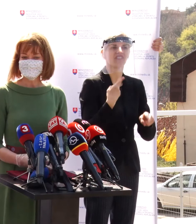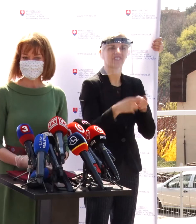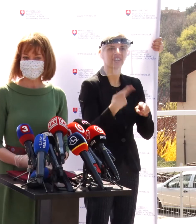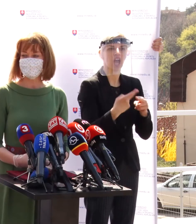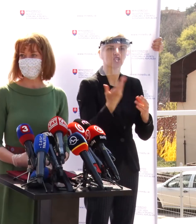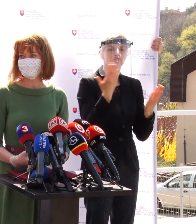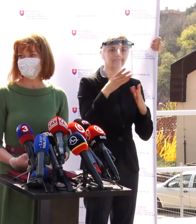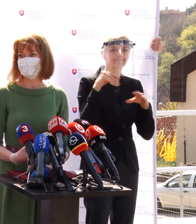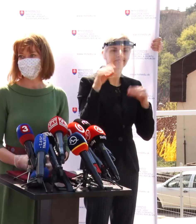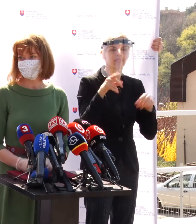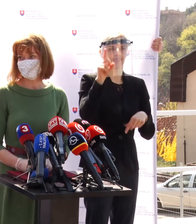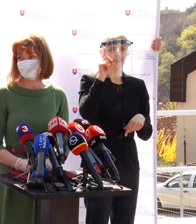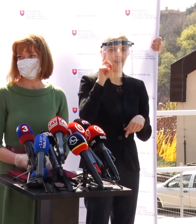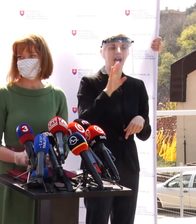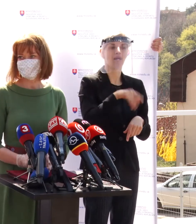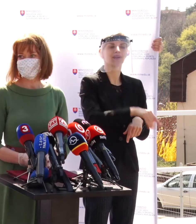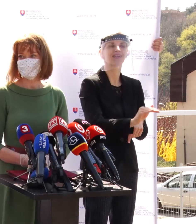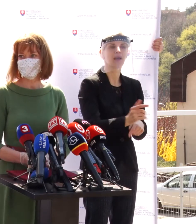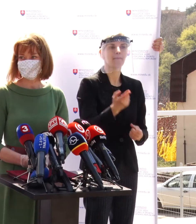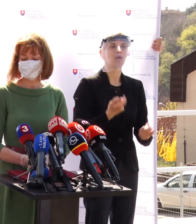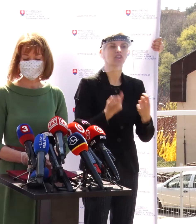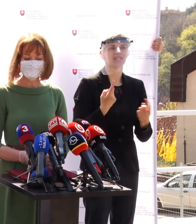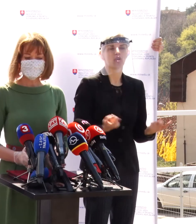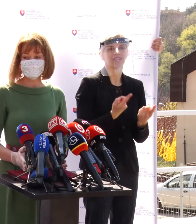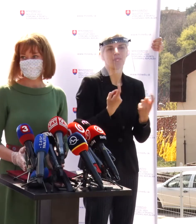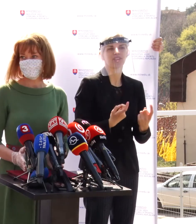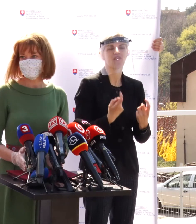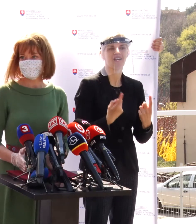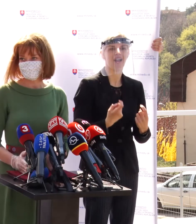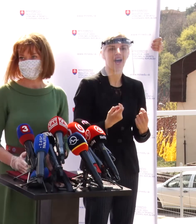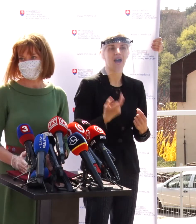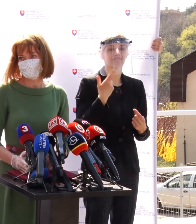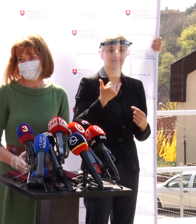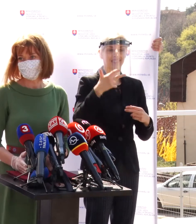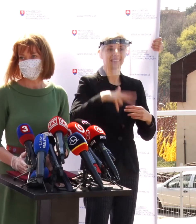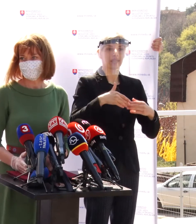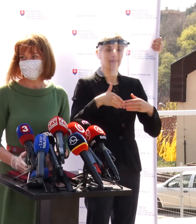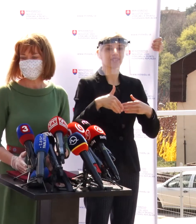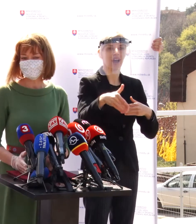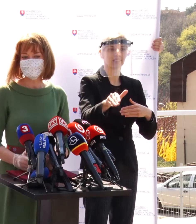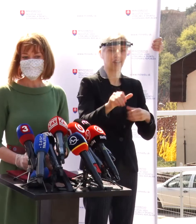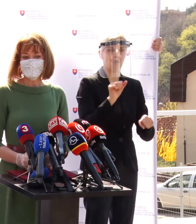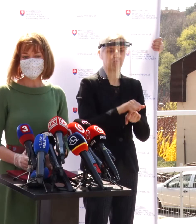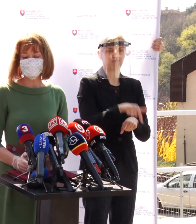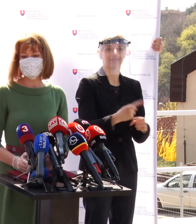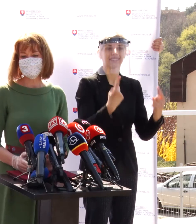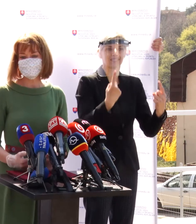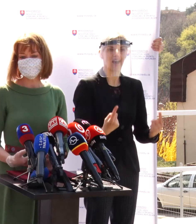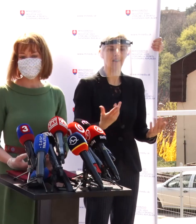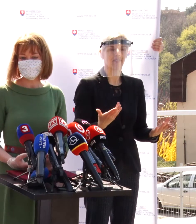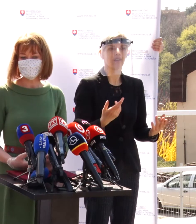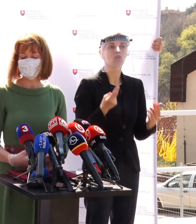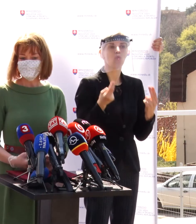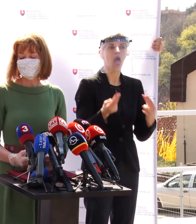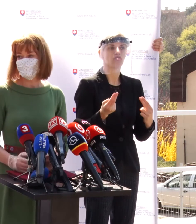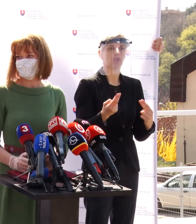naozaj darí a aby to dieťa motivovala, pretože naozaj si musíme priznať, že nás čakajú ešte 3 mesiace pravdepodobne v tomto stave a je dôležité vlastne